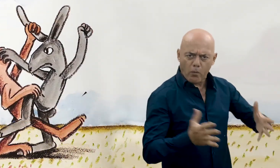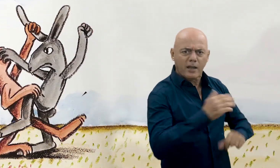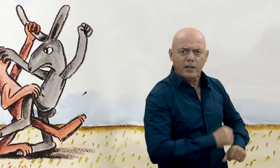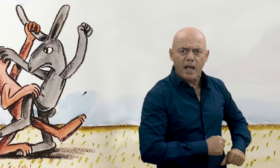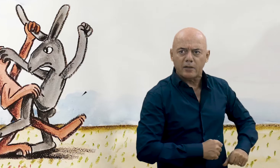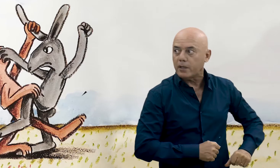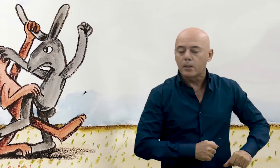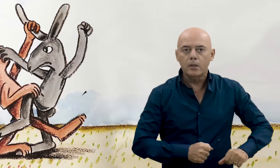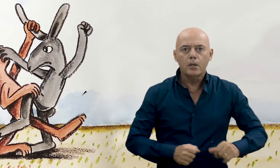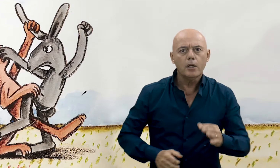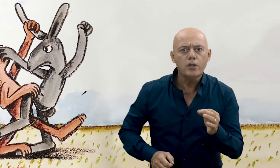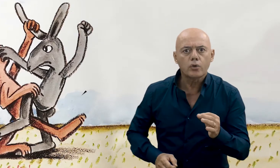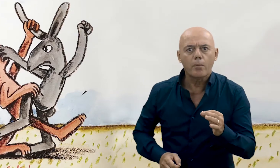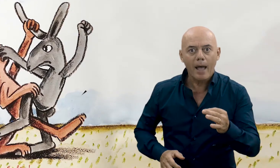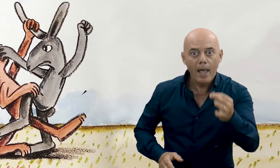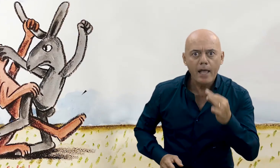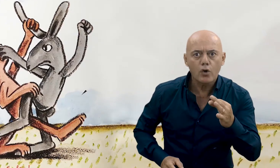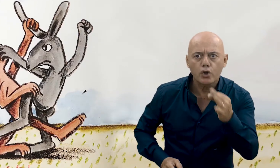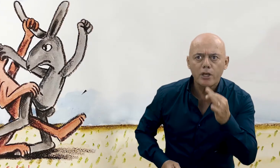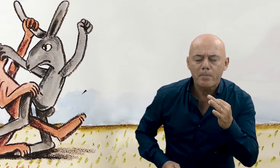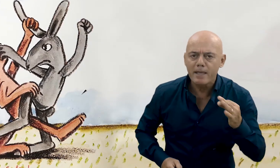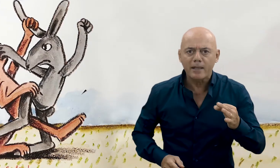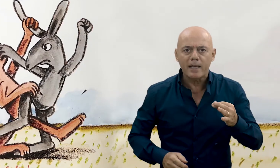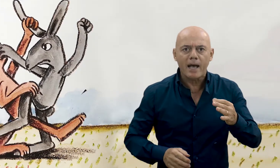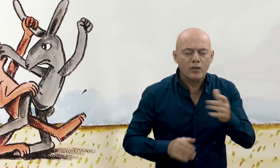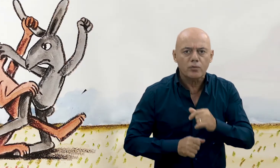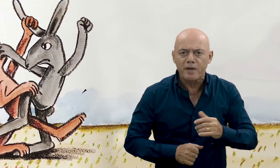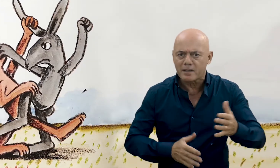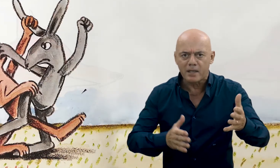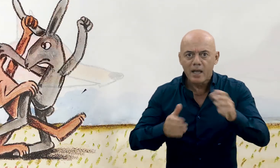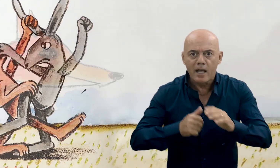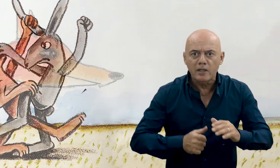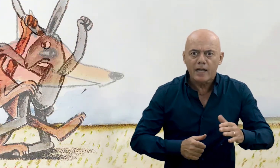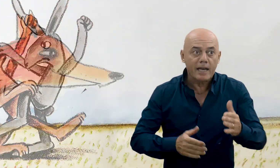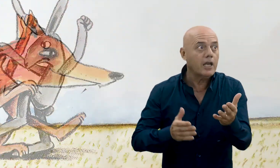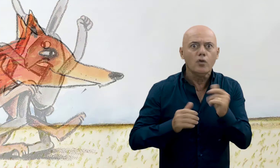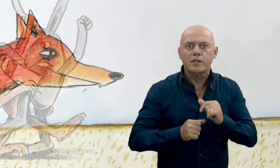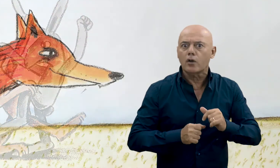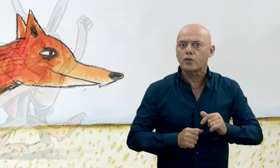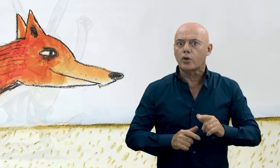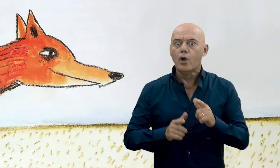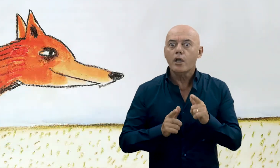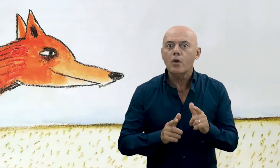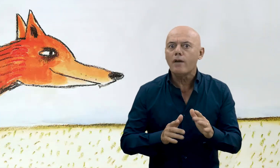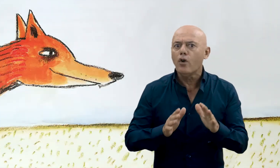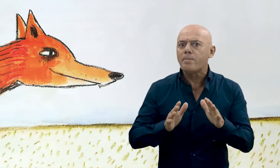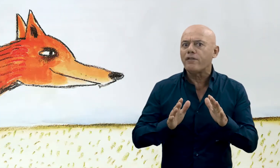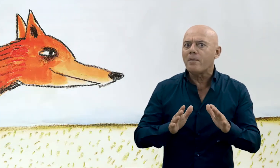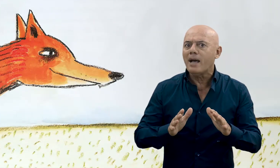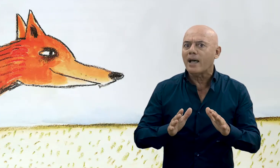qualche dente. Insomma, erano così impegnati ad azzuffarsi e a litigare che non si accorsero che una volpe affamata